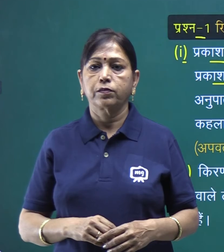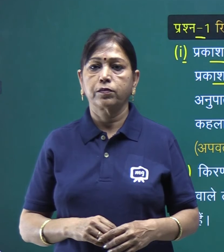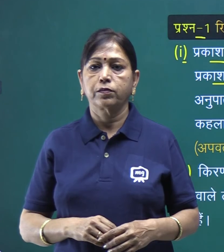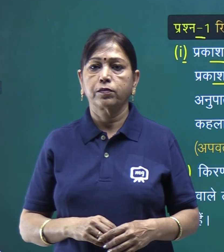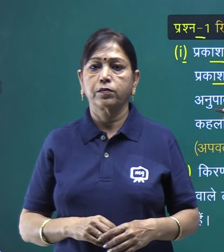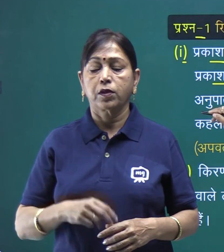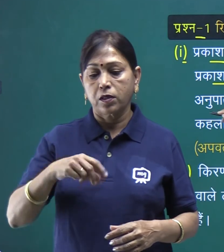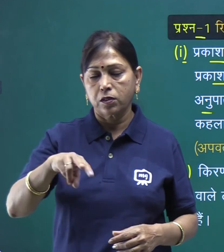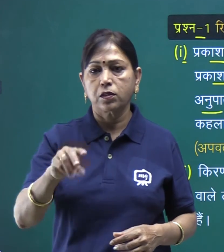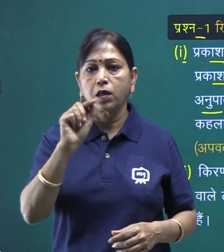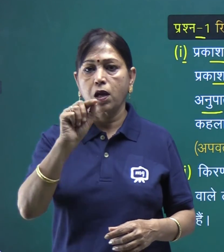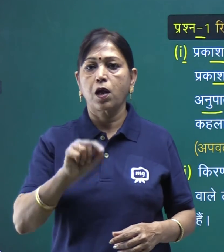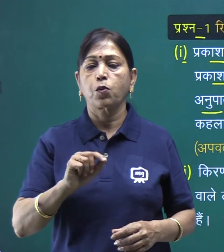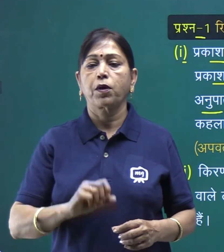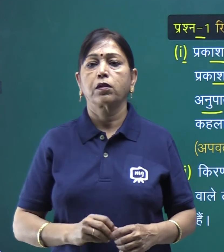चाल का अनुपात